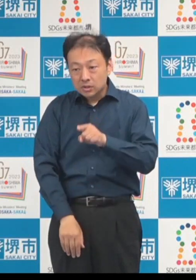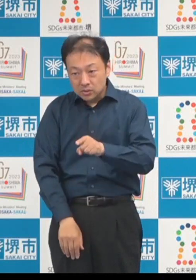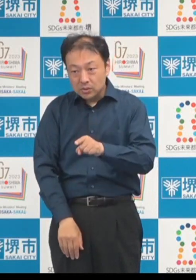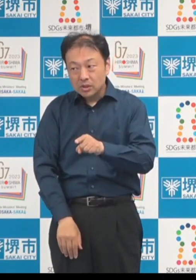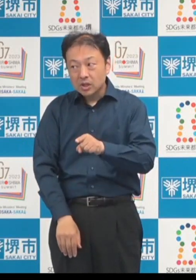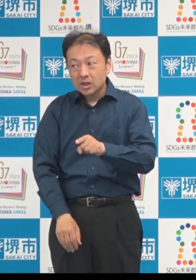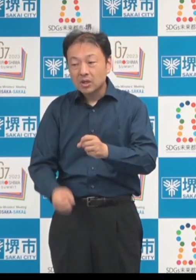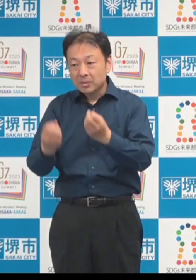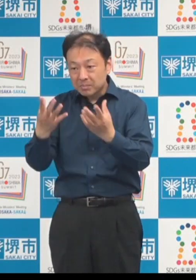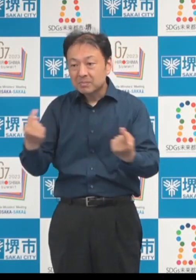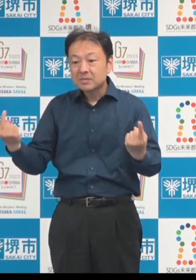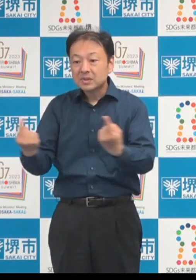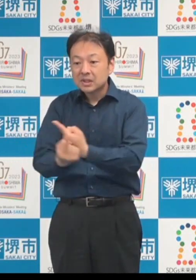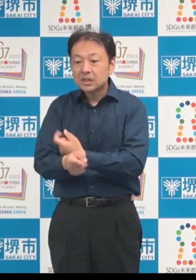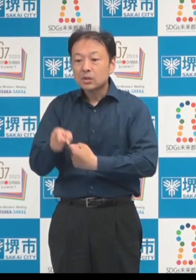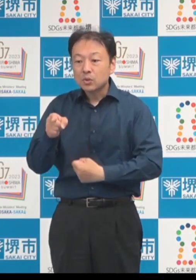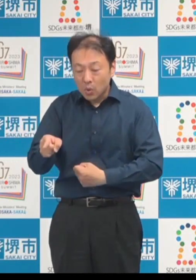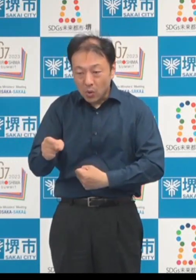ですか。